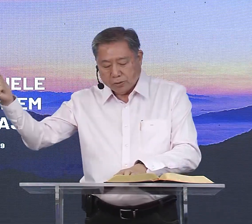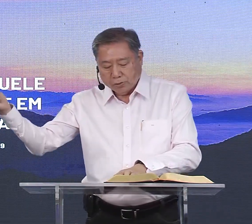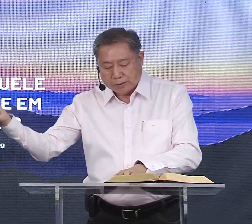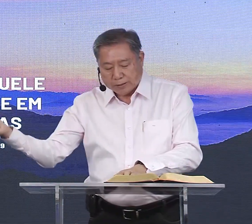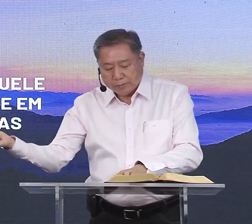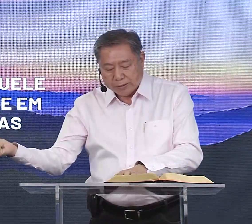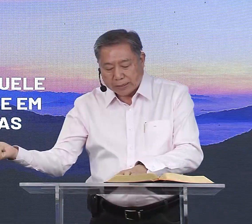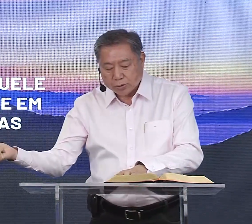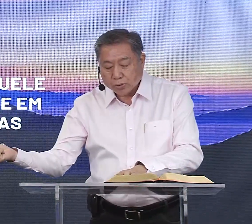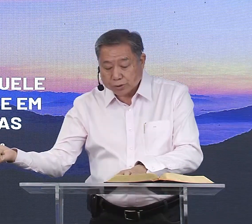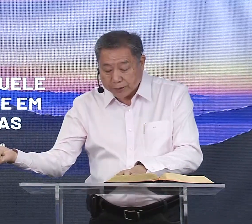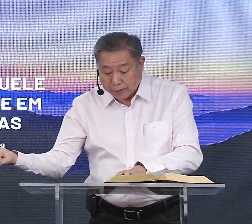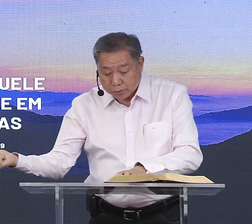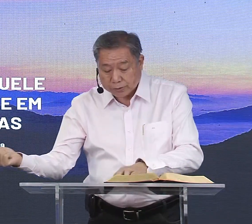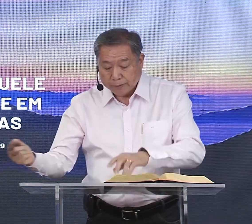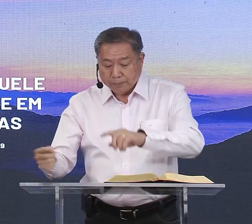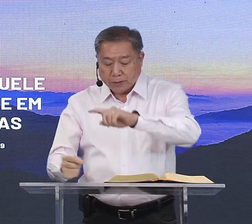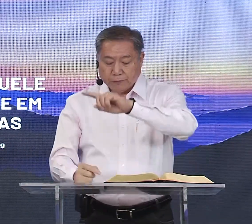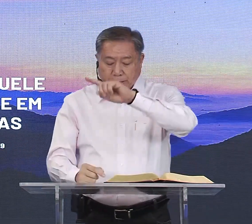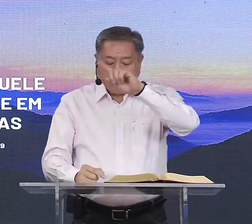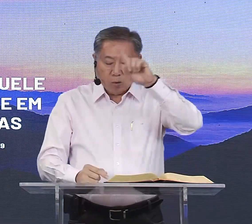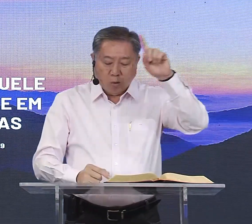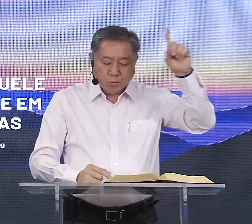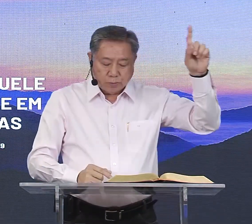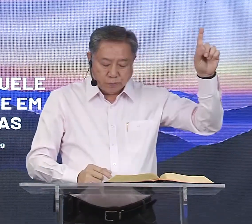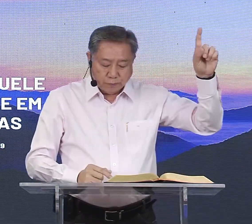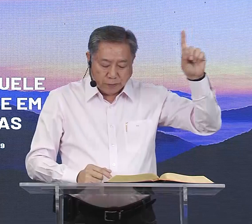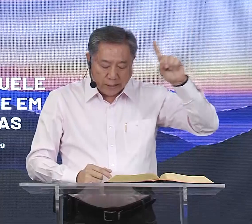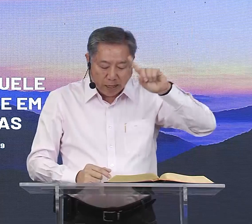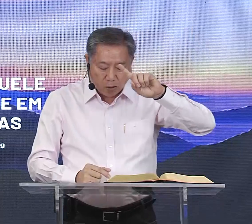principia numa extremidade dos céus e vai